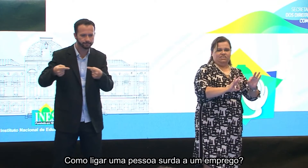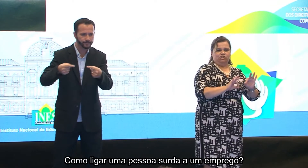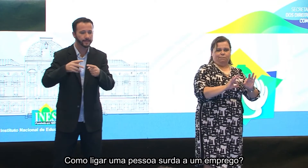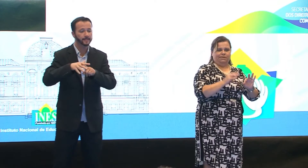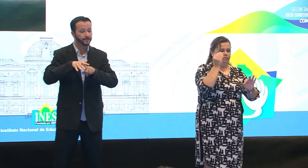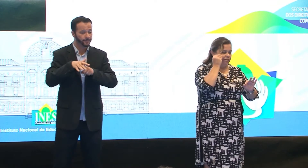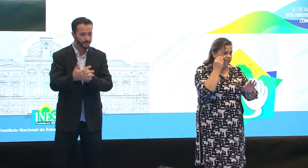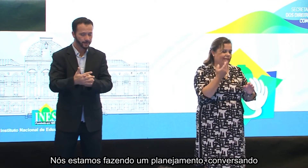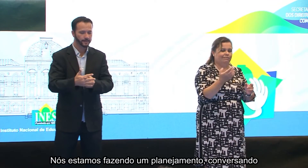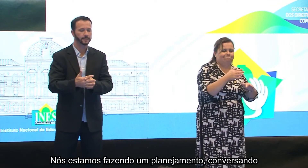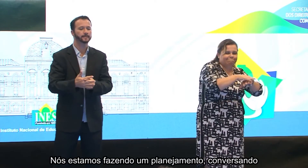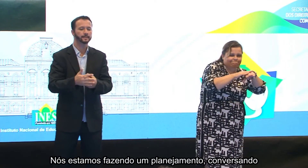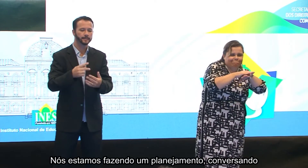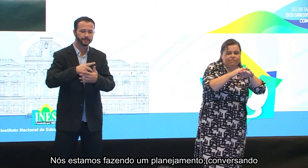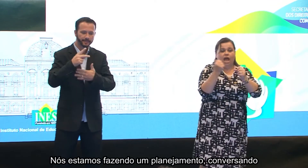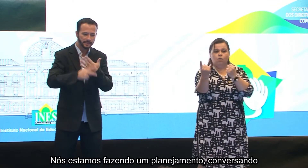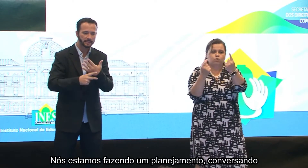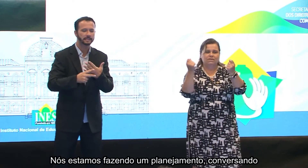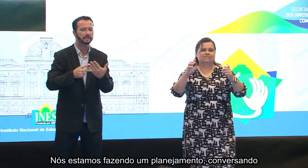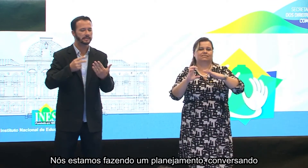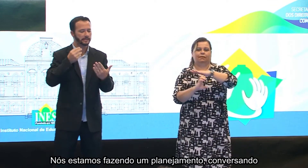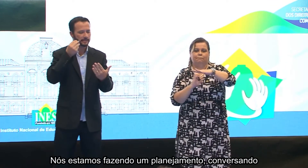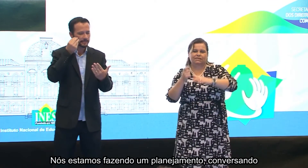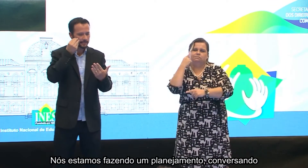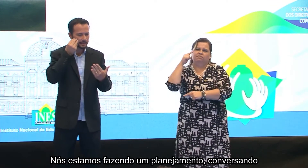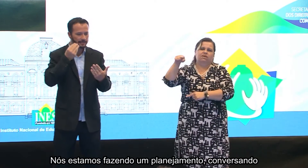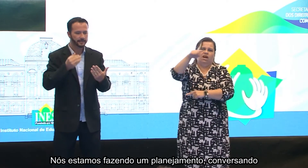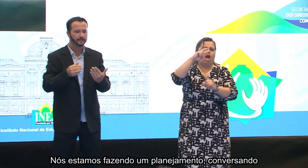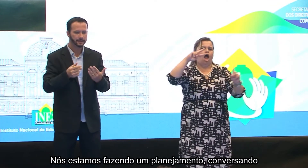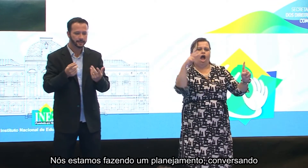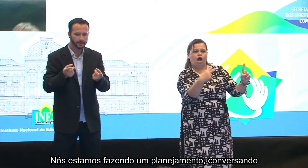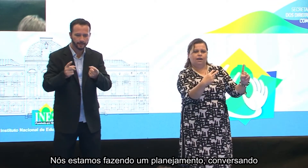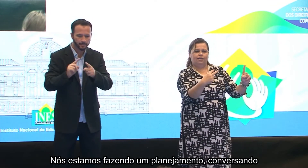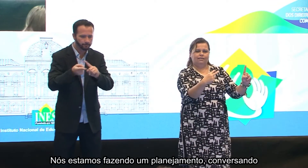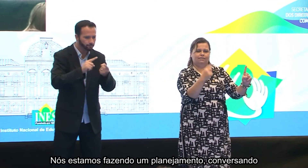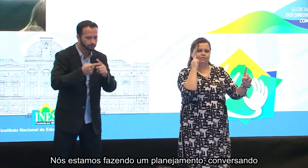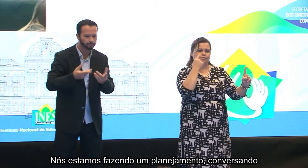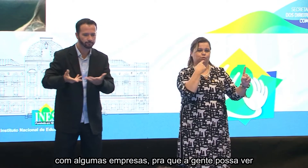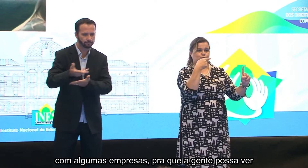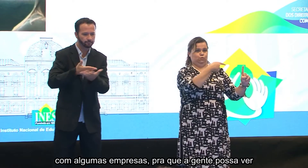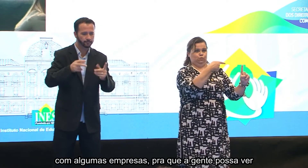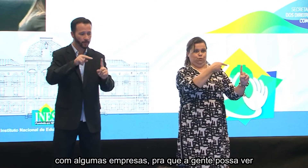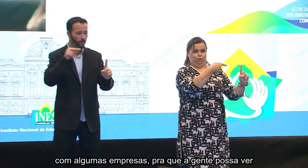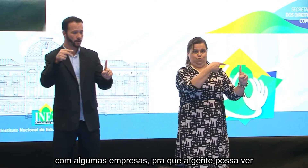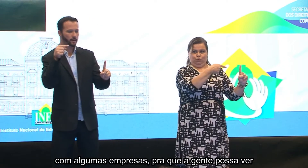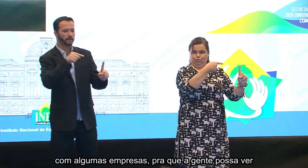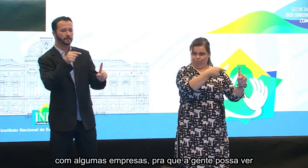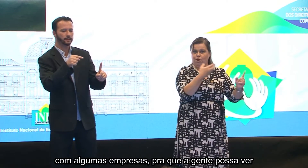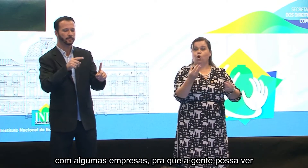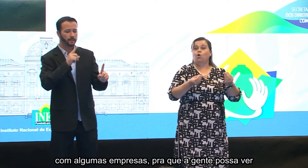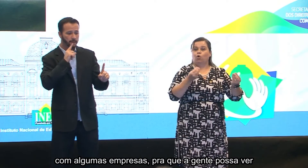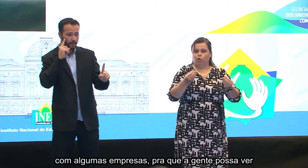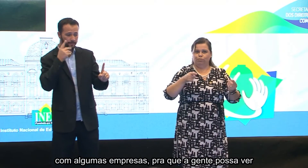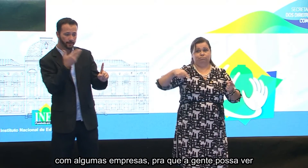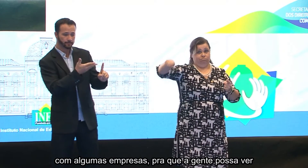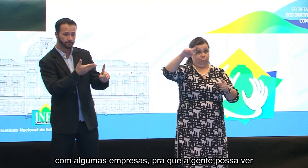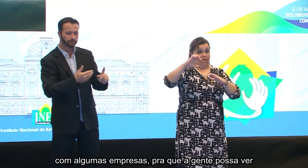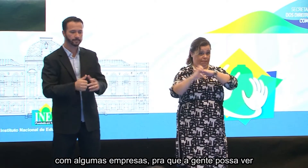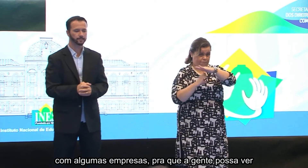emprego? Então, nós estamos fazendo um planejamento, conversando com algumas empresas para que a gente possa ver